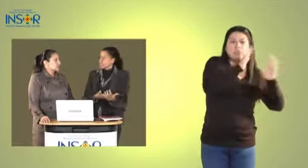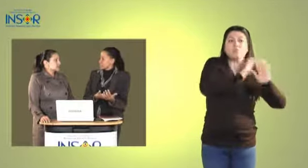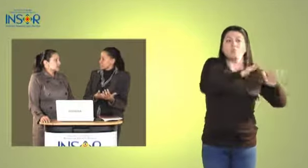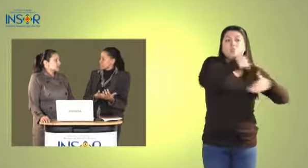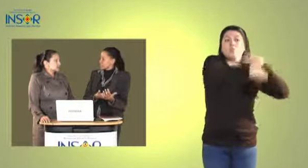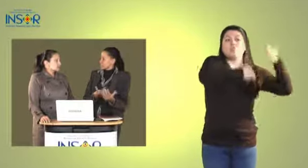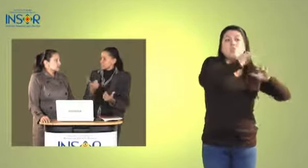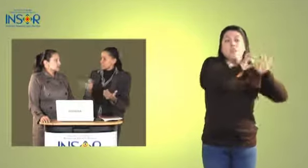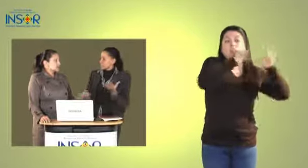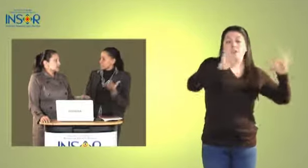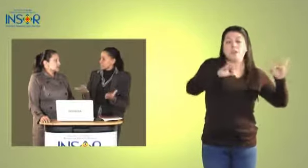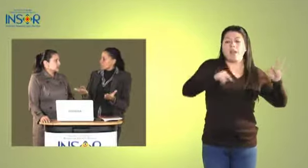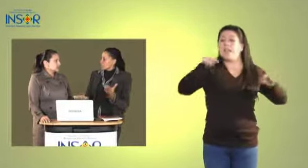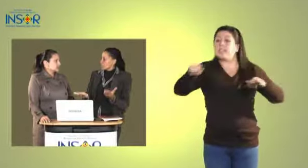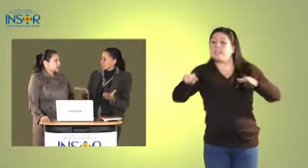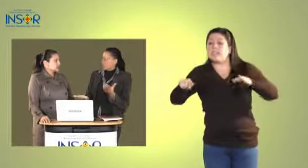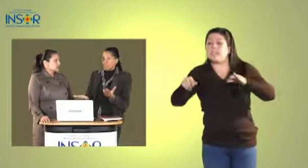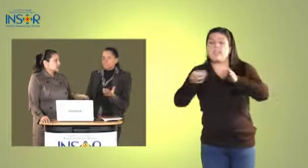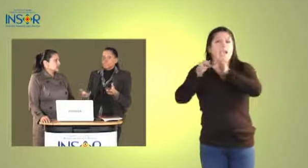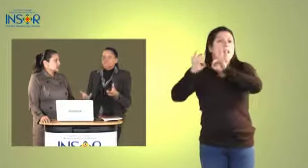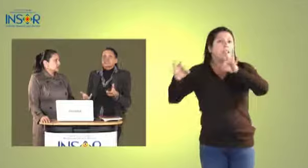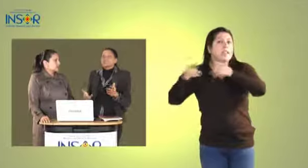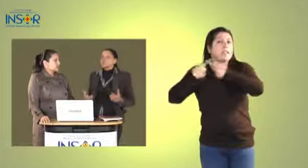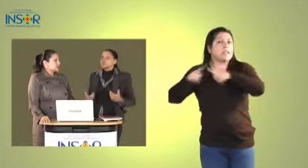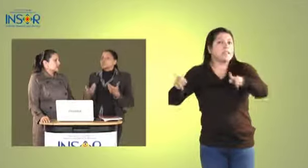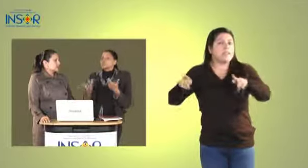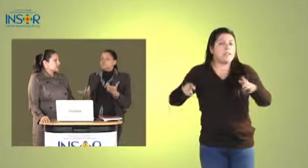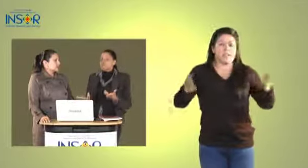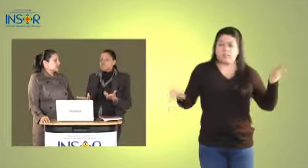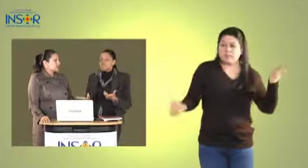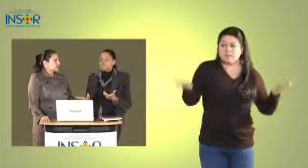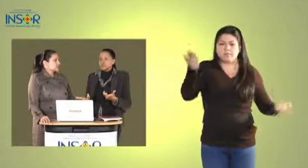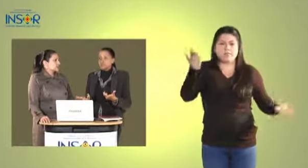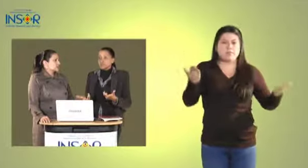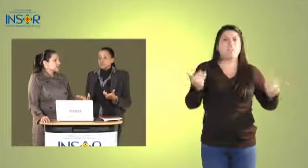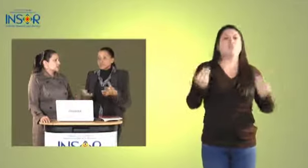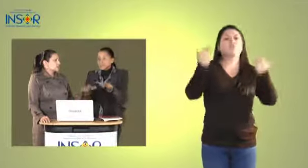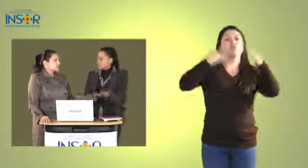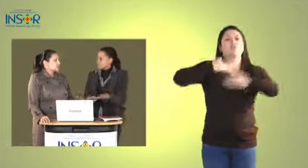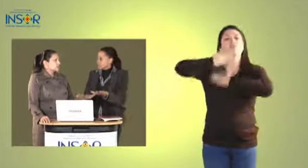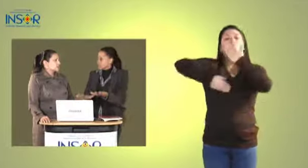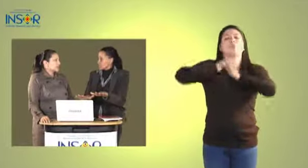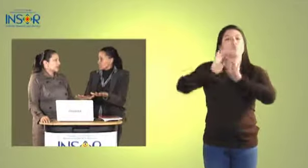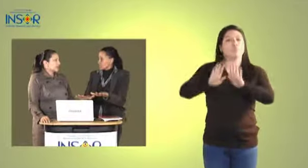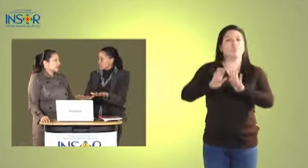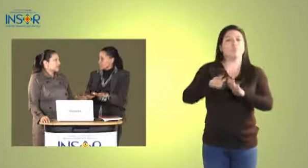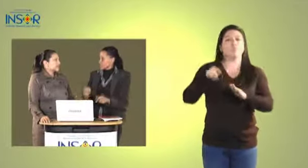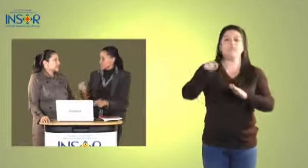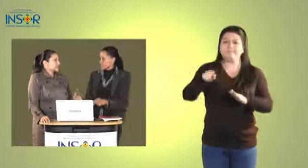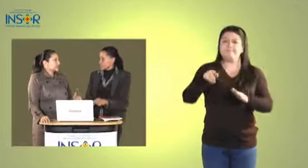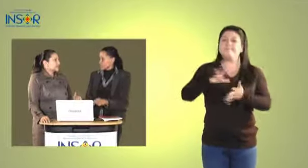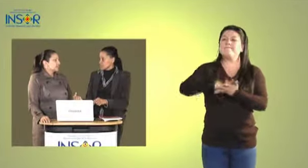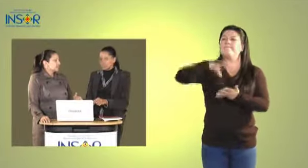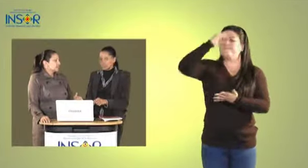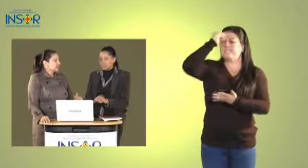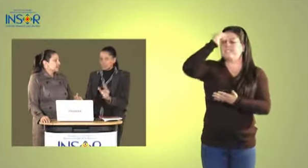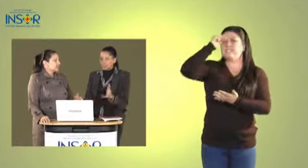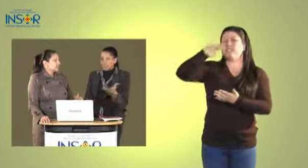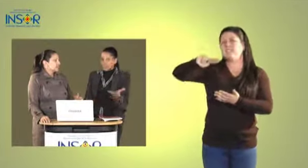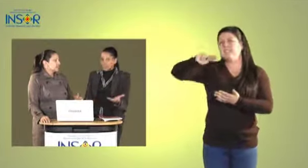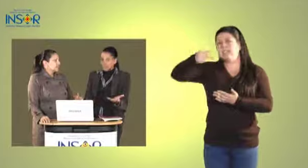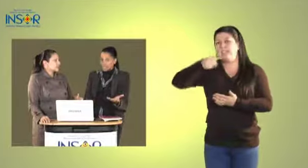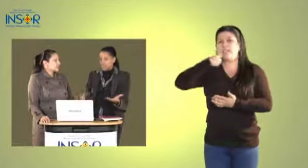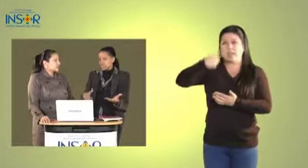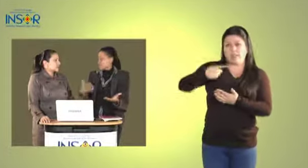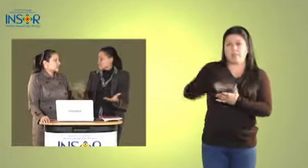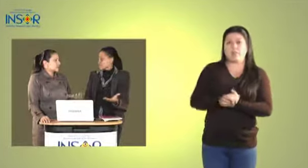y por qué en esta no, y siempre estar comparando tantas lenguas para que sea mucho más significativo y aterrizado ese aprendizaje de esta segunda. Entonces una cosa